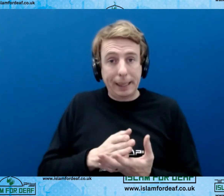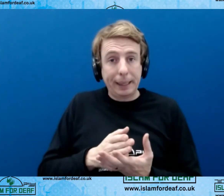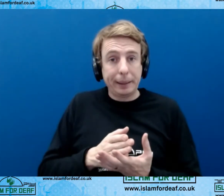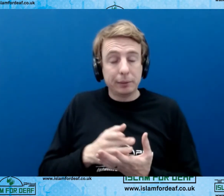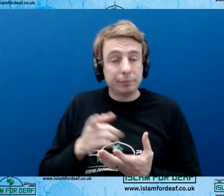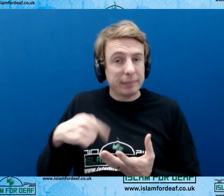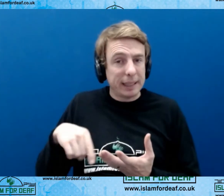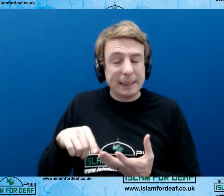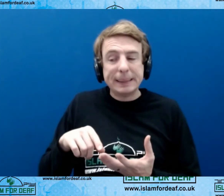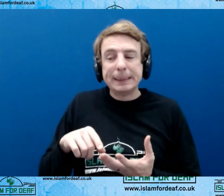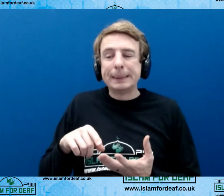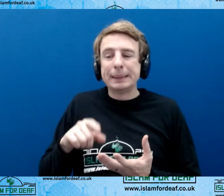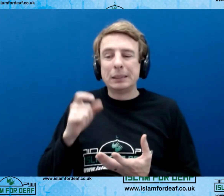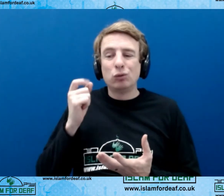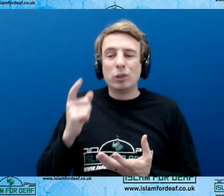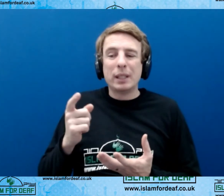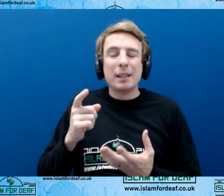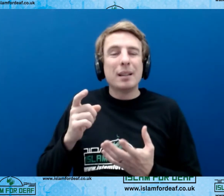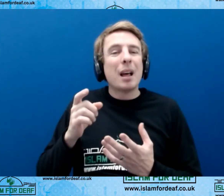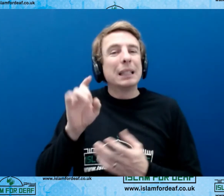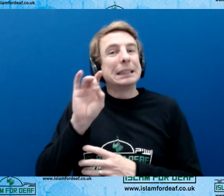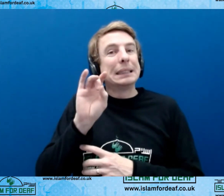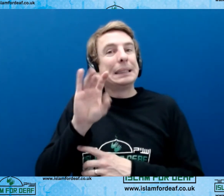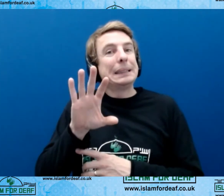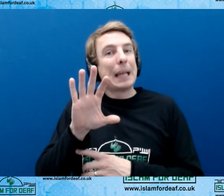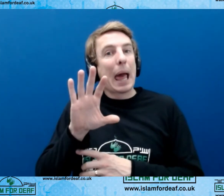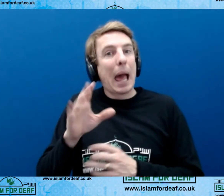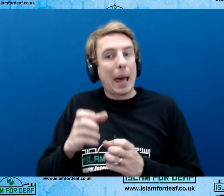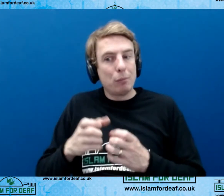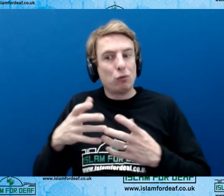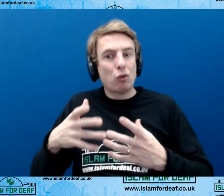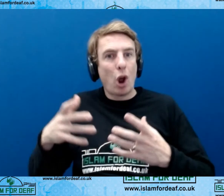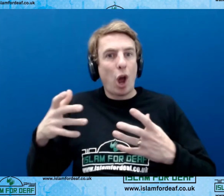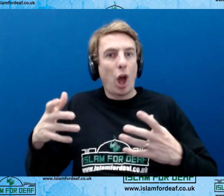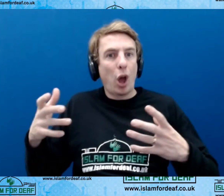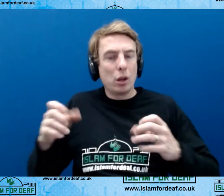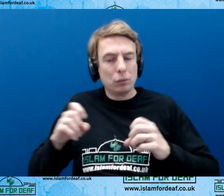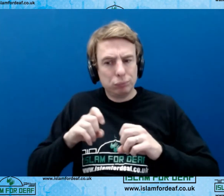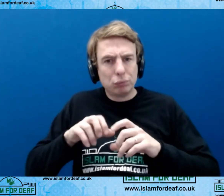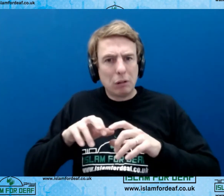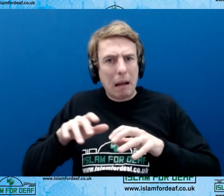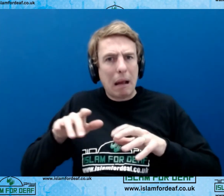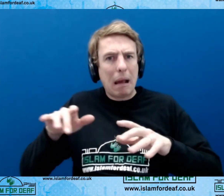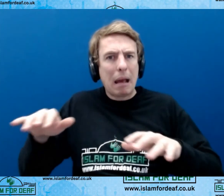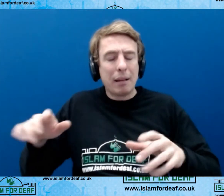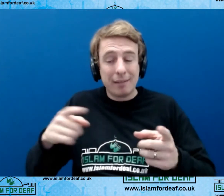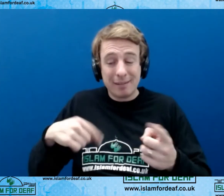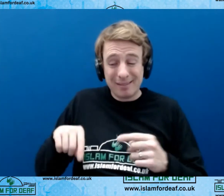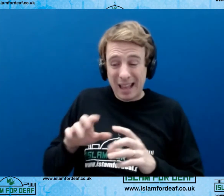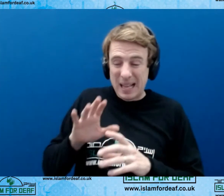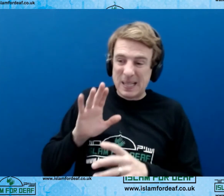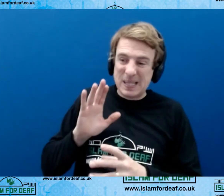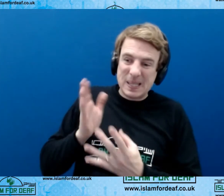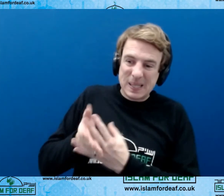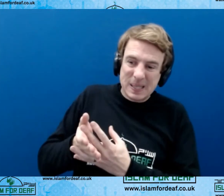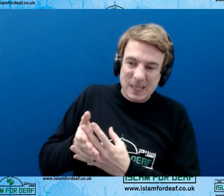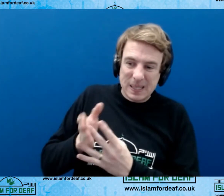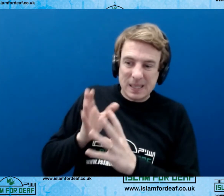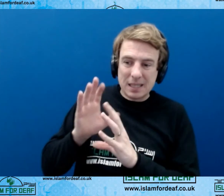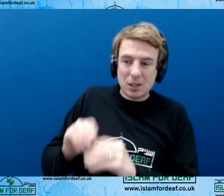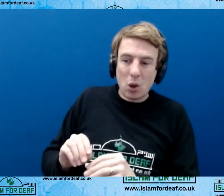al-Islam, they came to the Prophet, peace and blessings be upon him. قالوا يا محمد ما